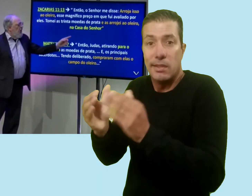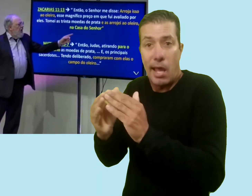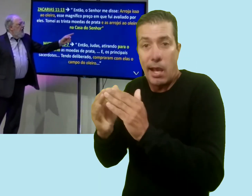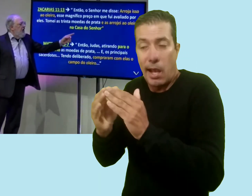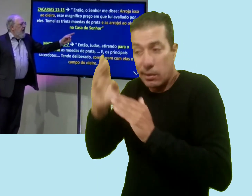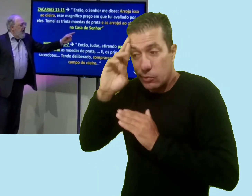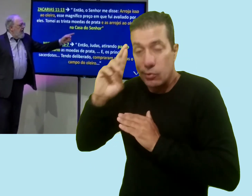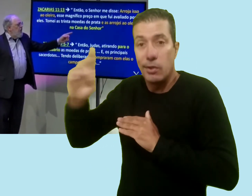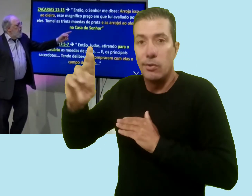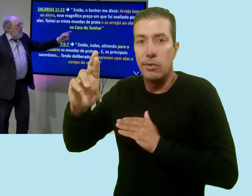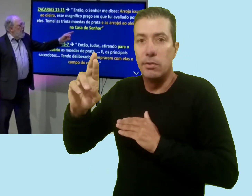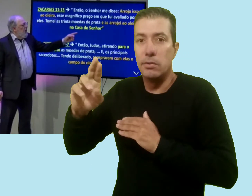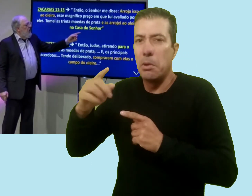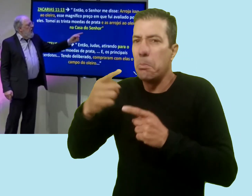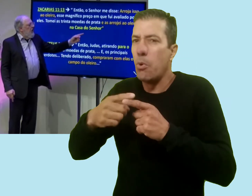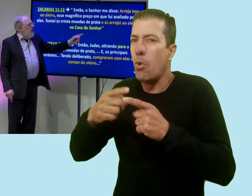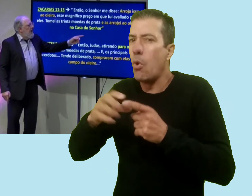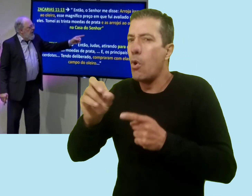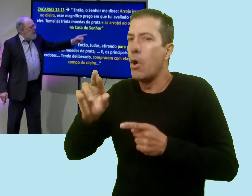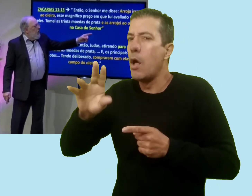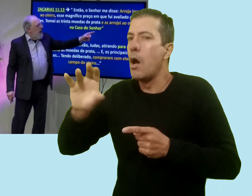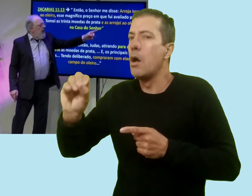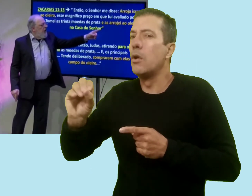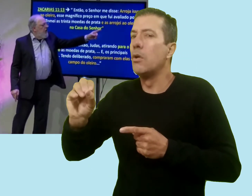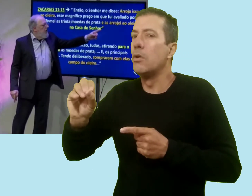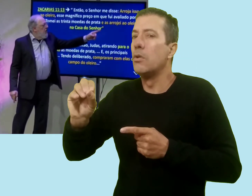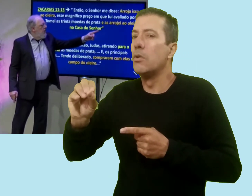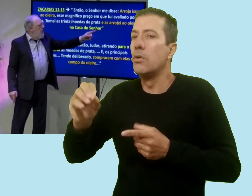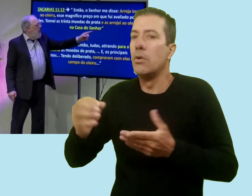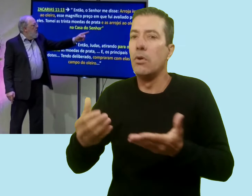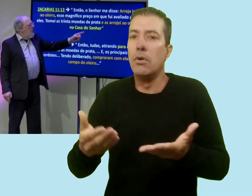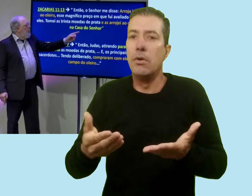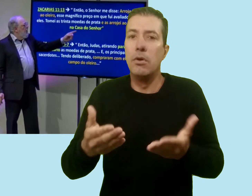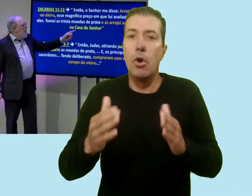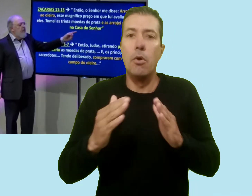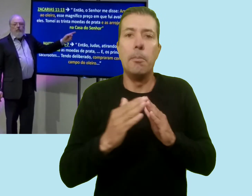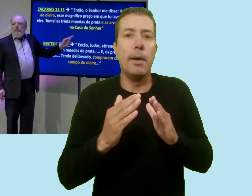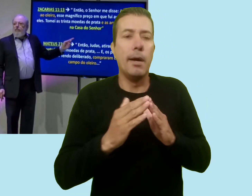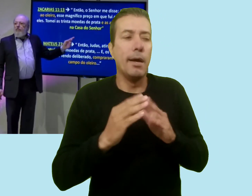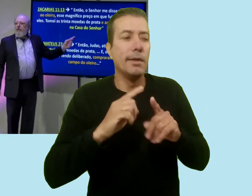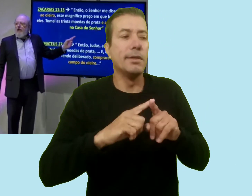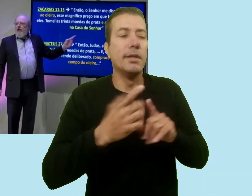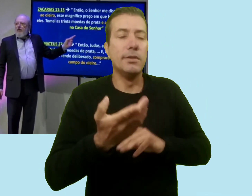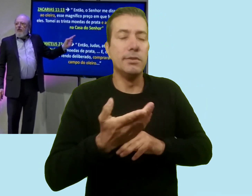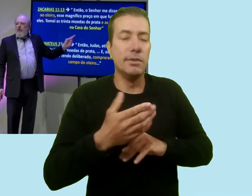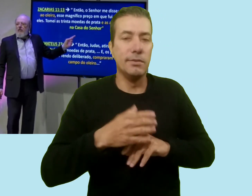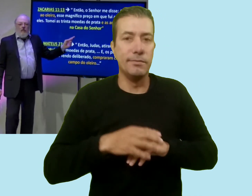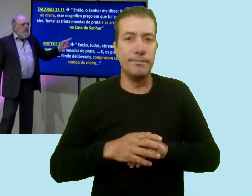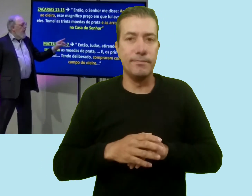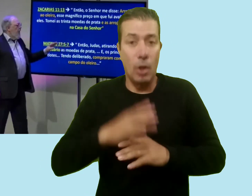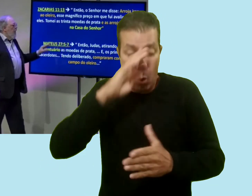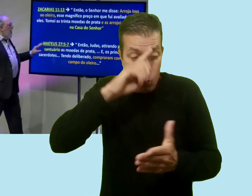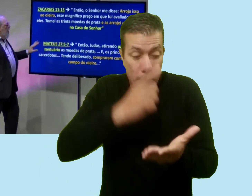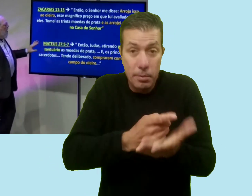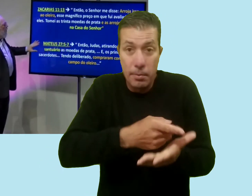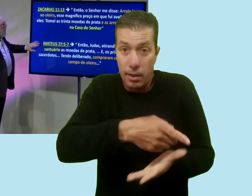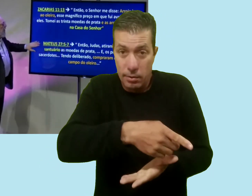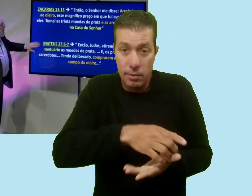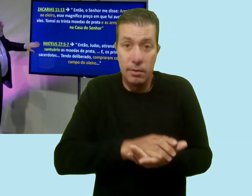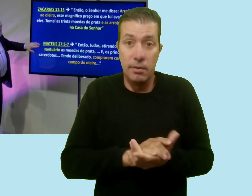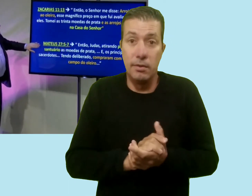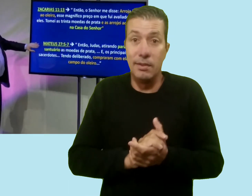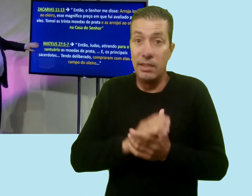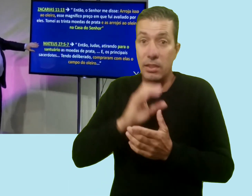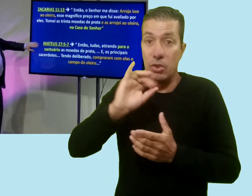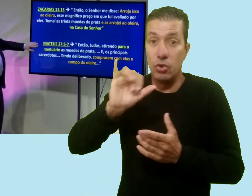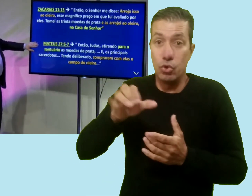oleiro na casa do Senhor. Mas é para o oleiro ou é para a igreja? Ao